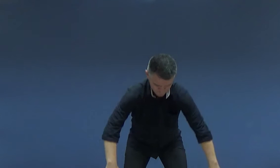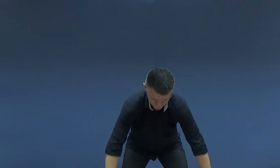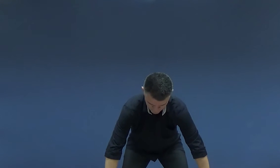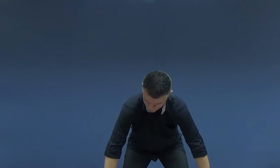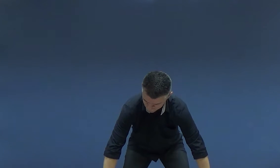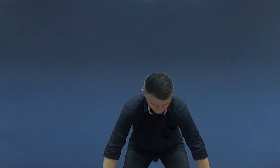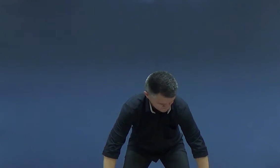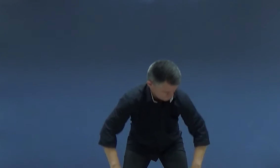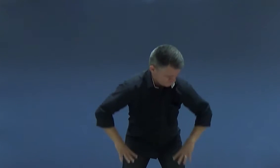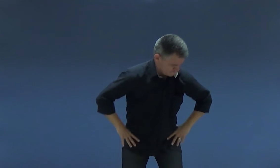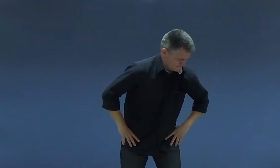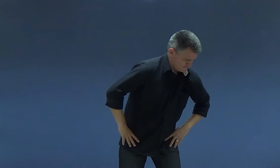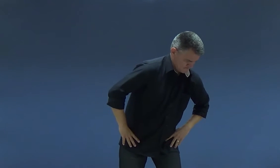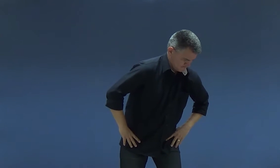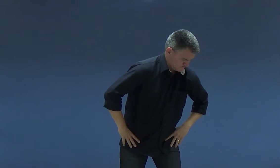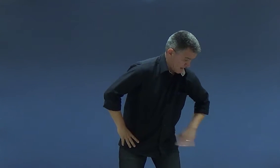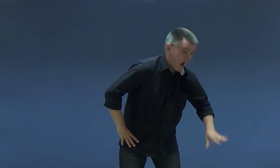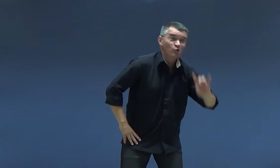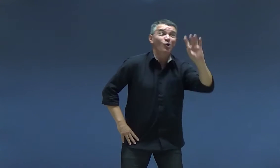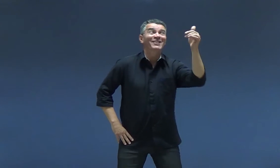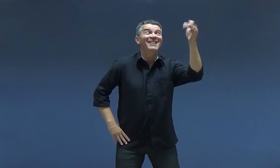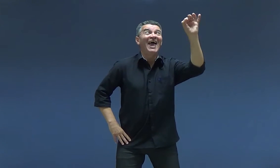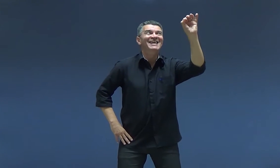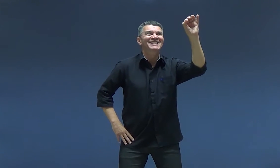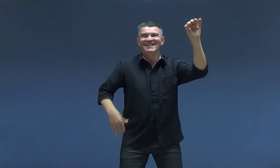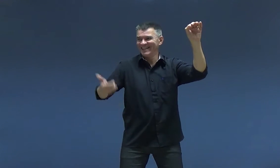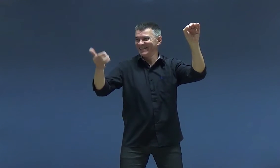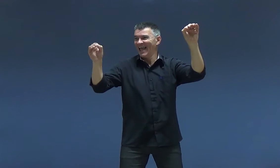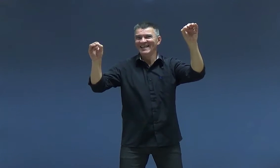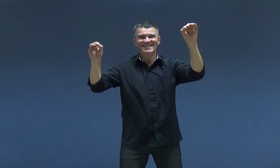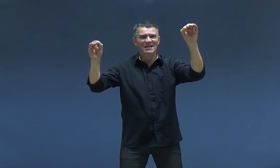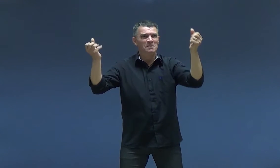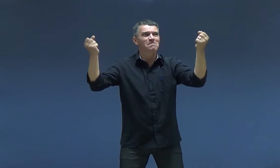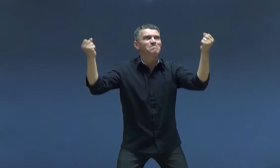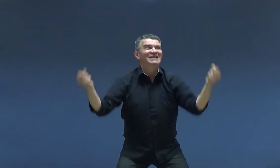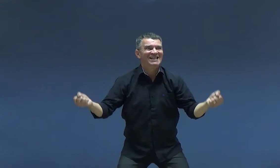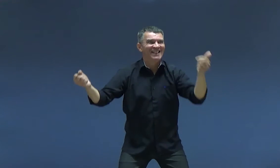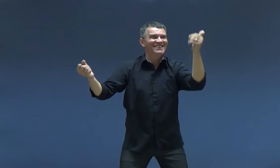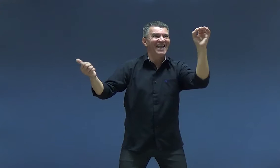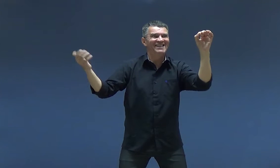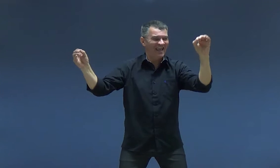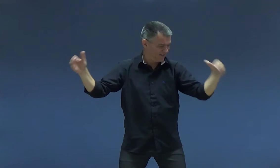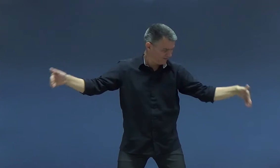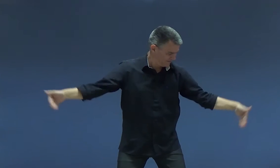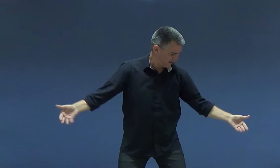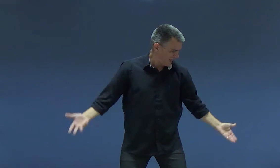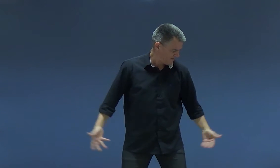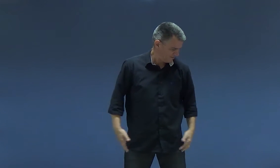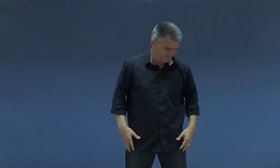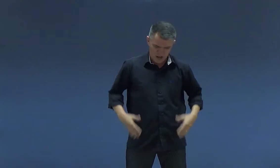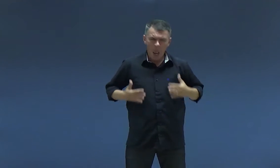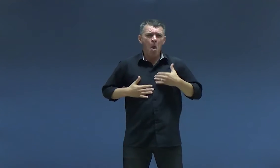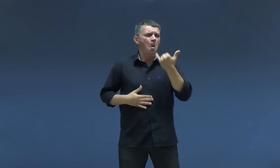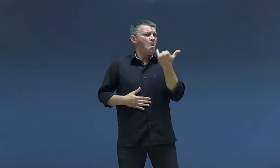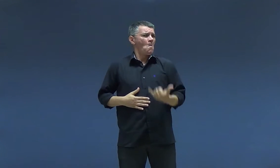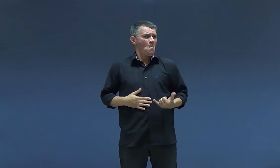Então eu vou lá e pego ali. Não, vou. Ah, 10 quilos. Ah, acho que dá. Ah,